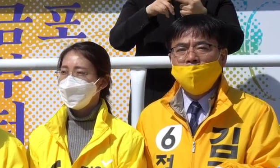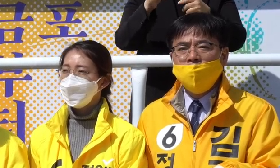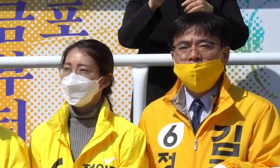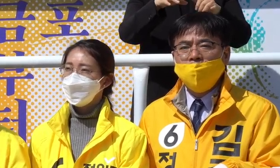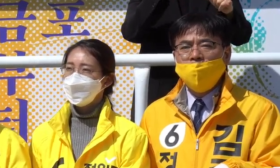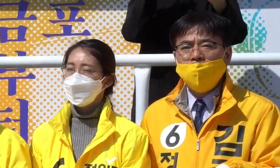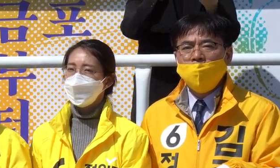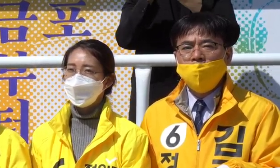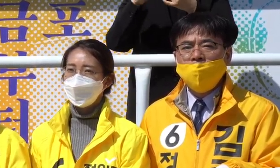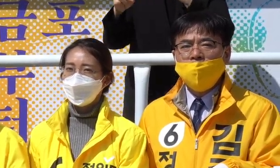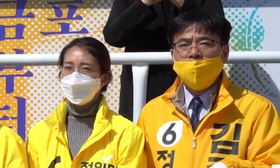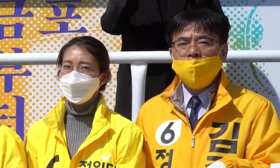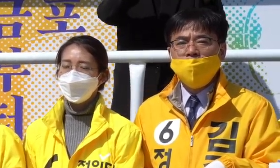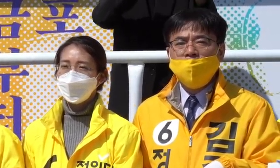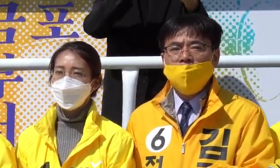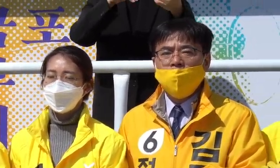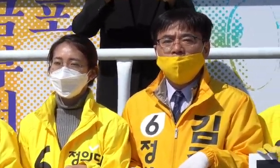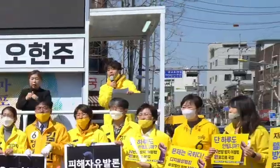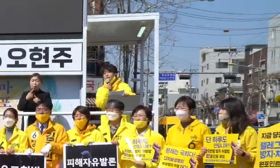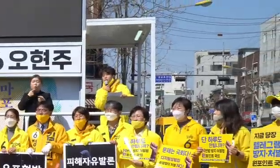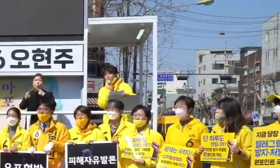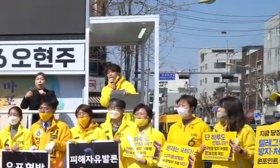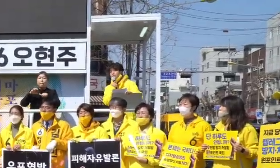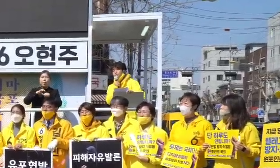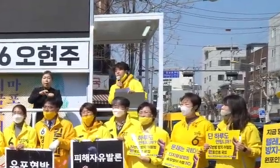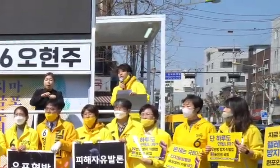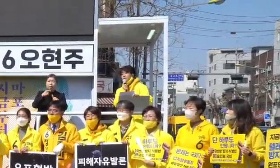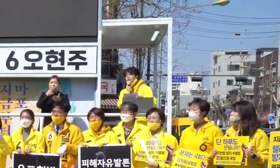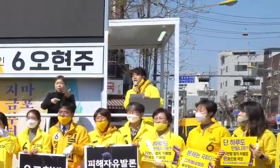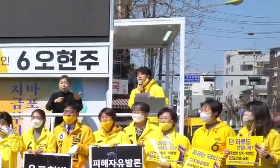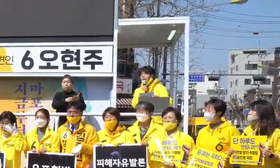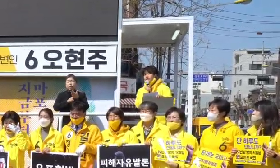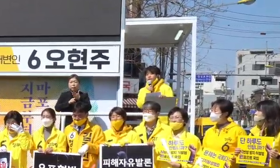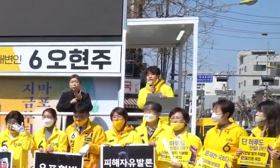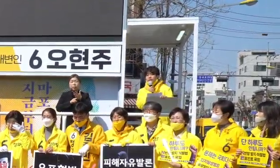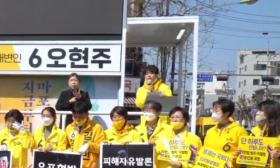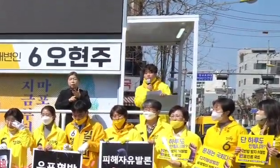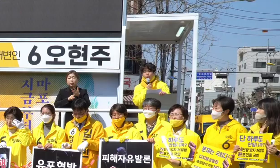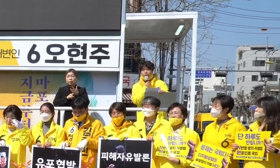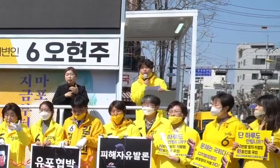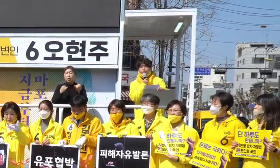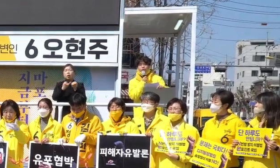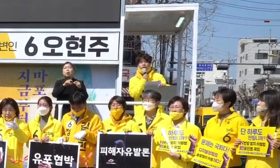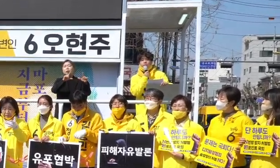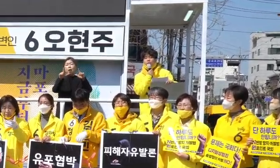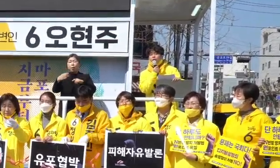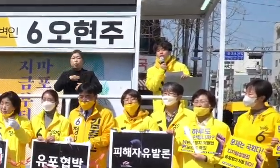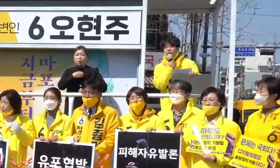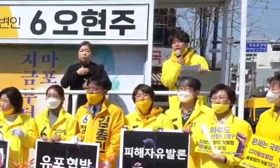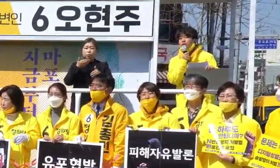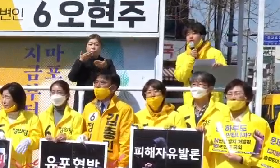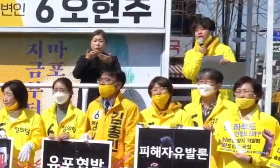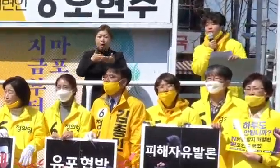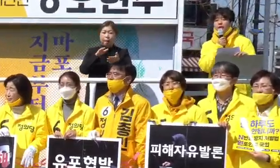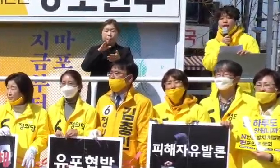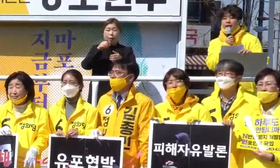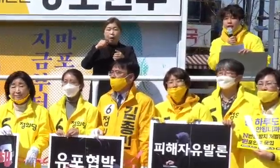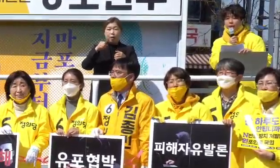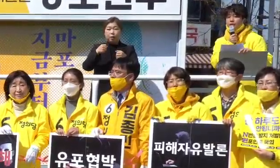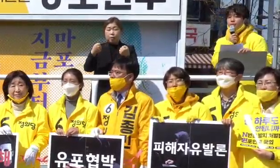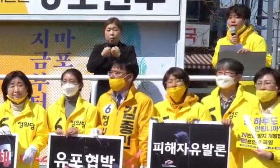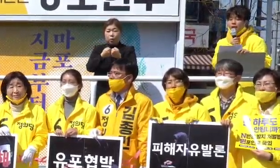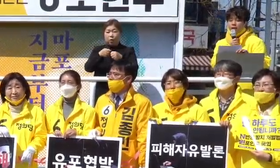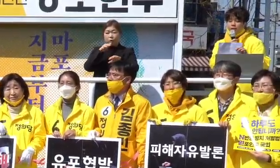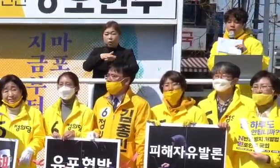성착취, 불법 촬영, 2차 가해, 피해자 유발론 등 지금의 여성들의 삶을 위협하고 있는 폭력적인 현실을 피켓